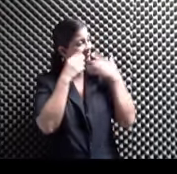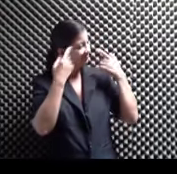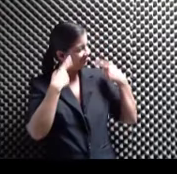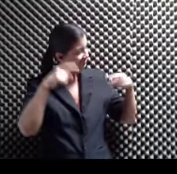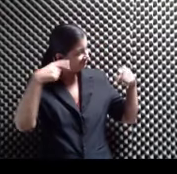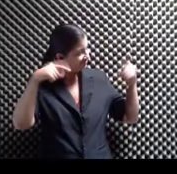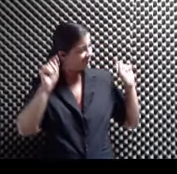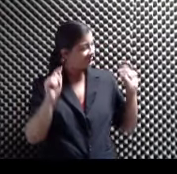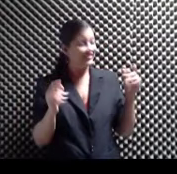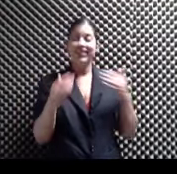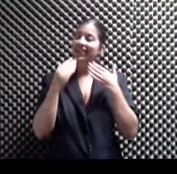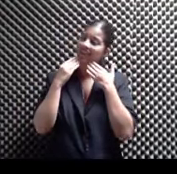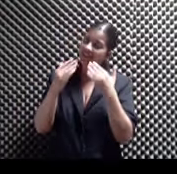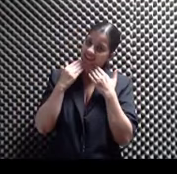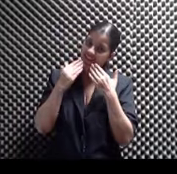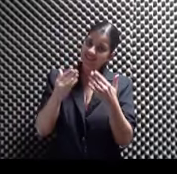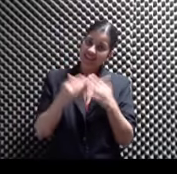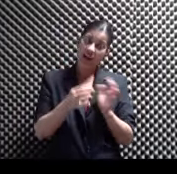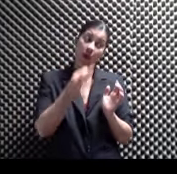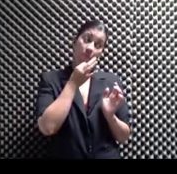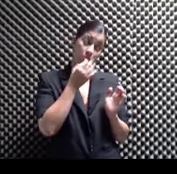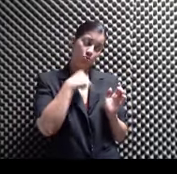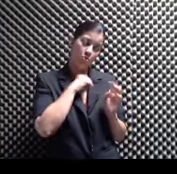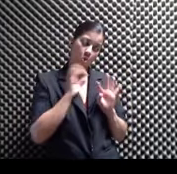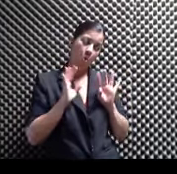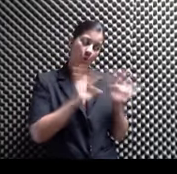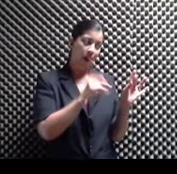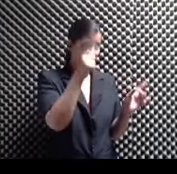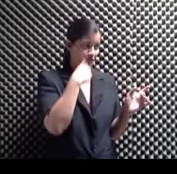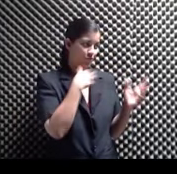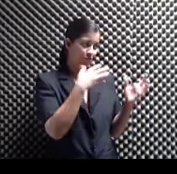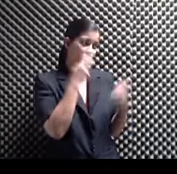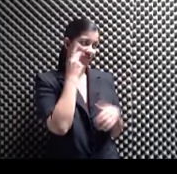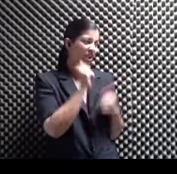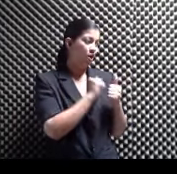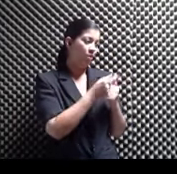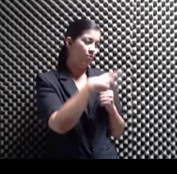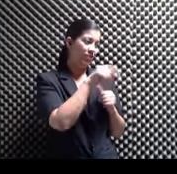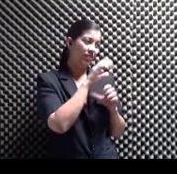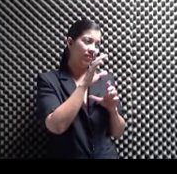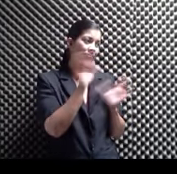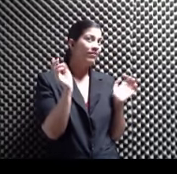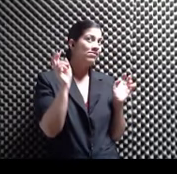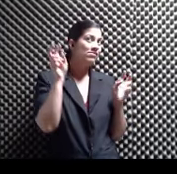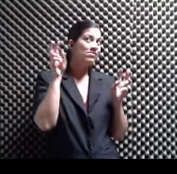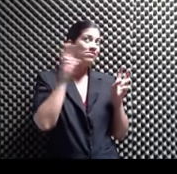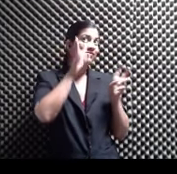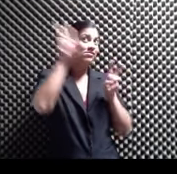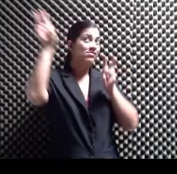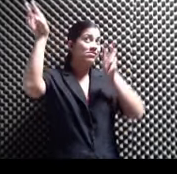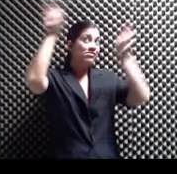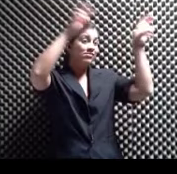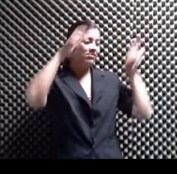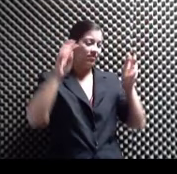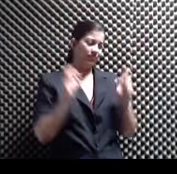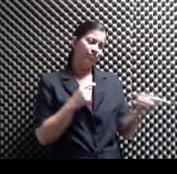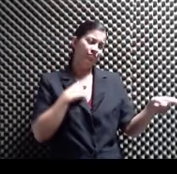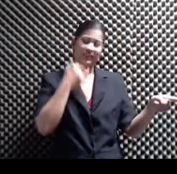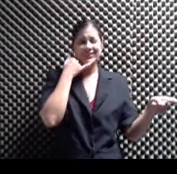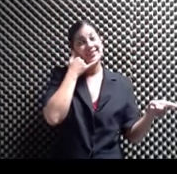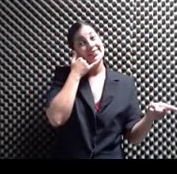éxito. Muchas gracias. Ya estaremos por allá porque yo quiero ver cómo es que hacen caminando por los catwalks. Pues mira, llámate a